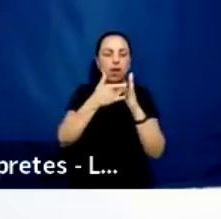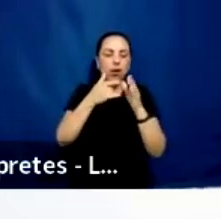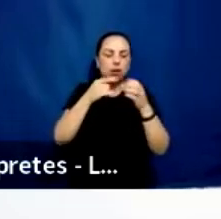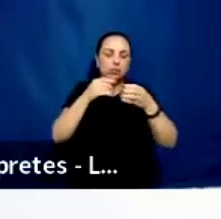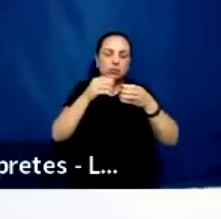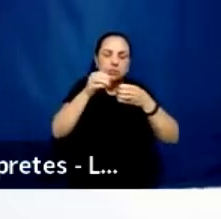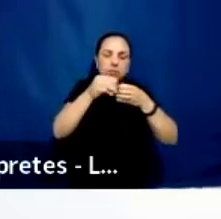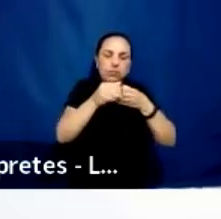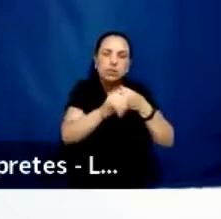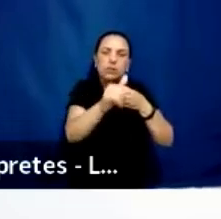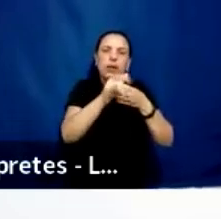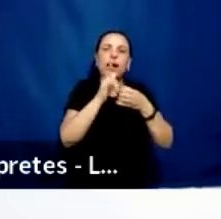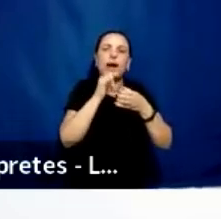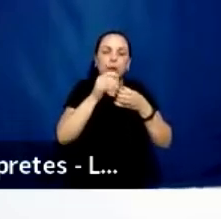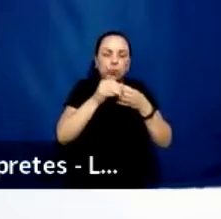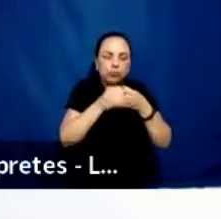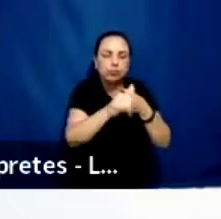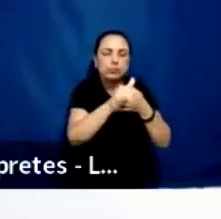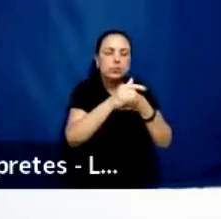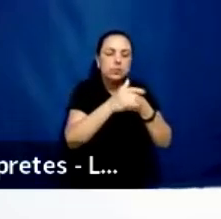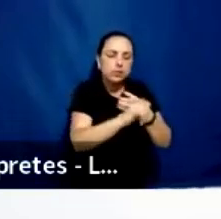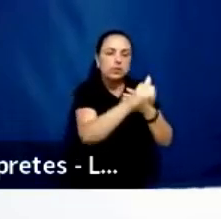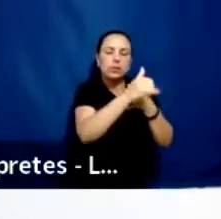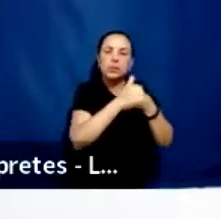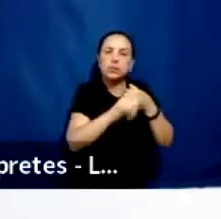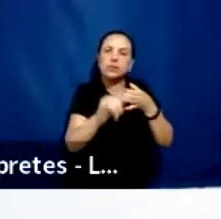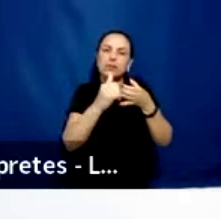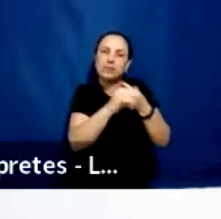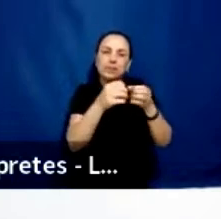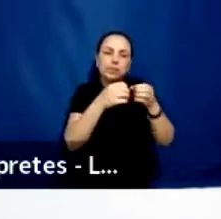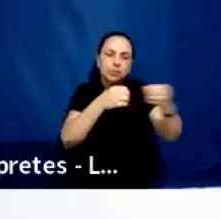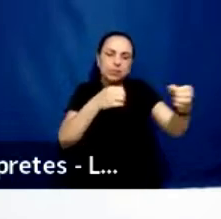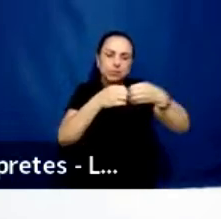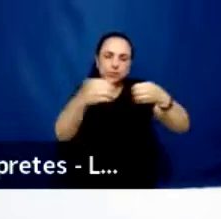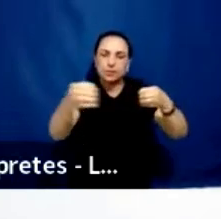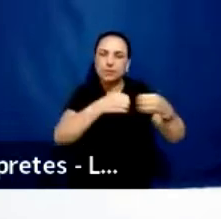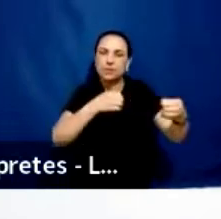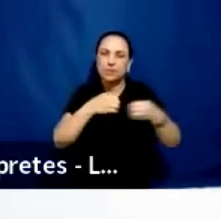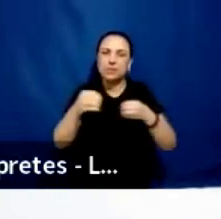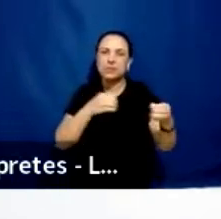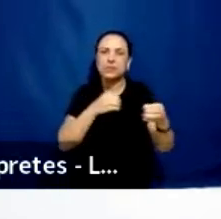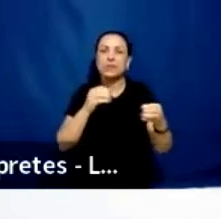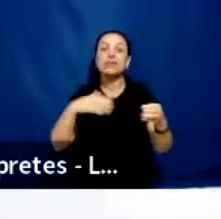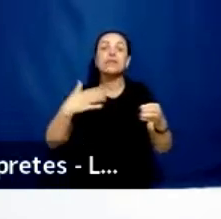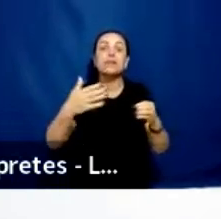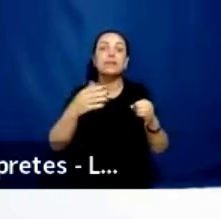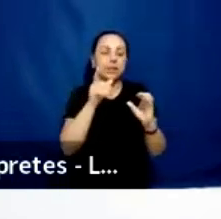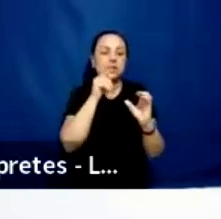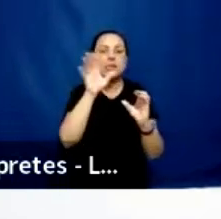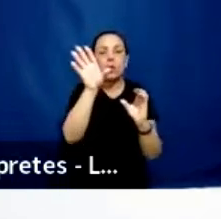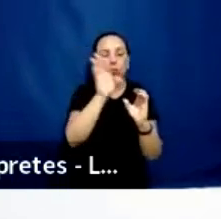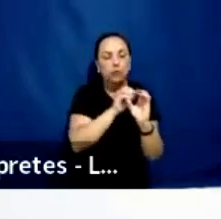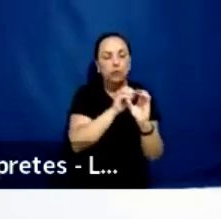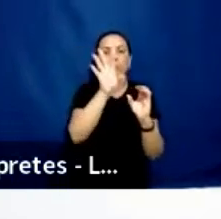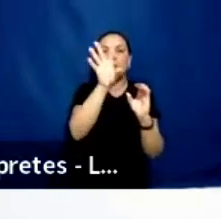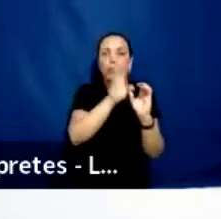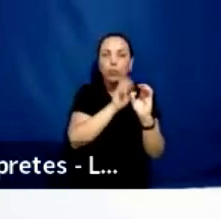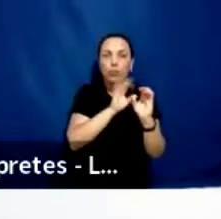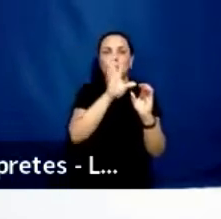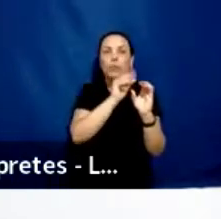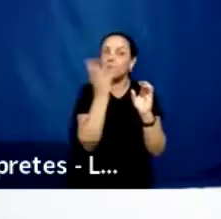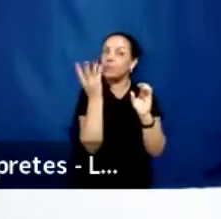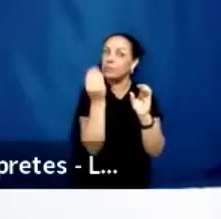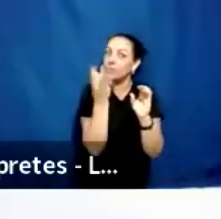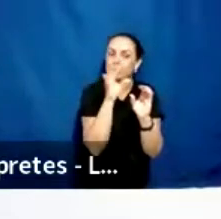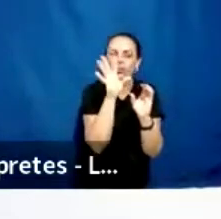conseguir absorver ali na nossa célula. Olha que incrível! Então, a nossa